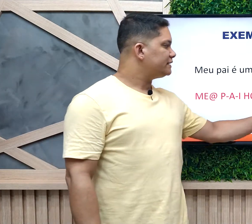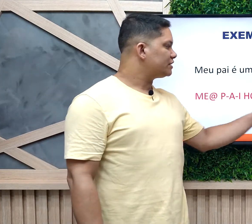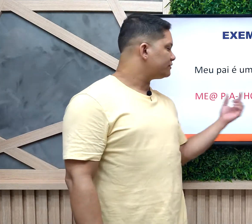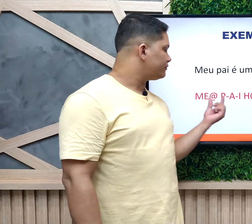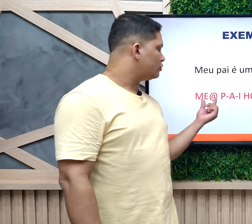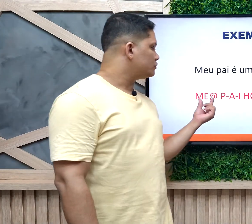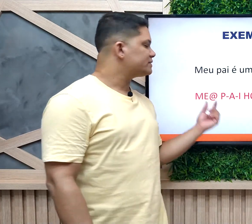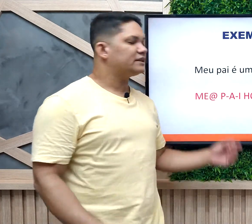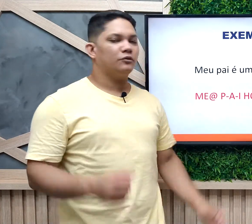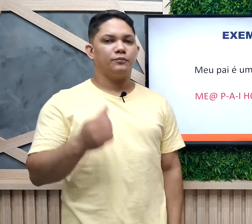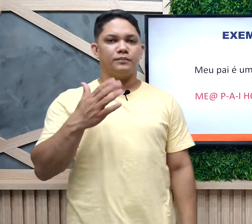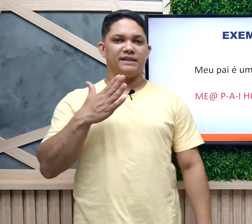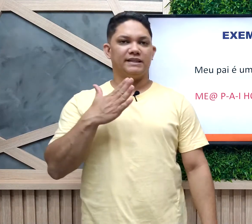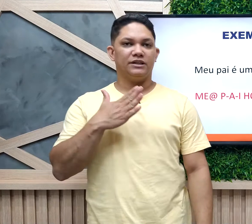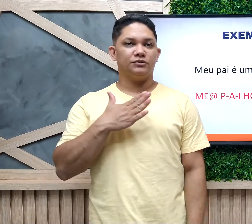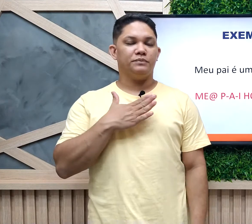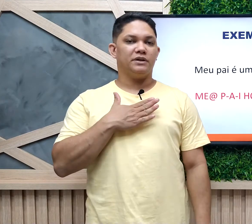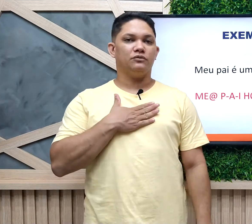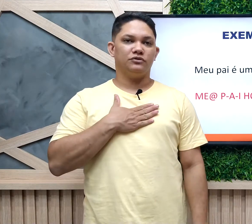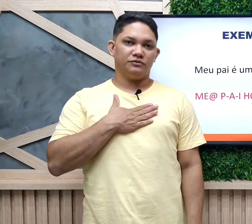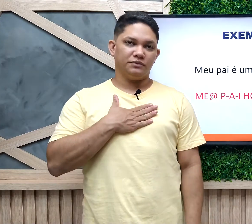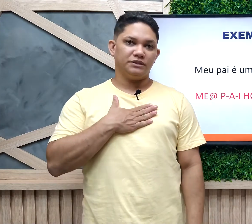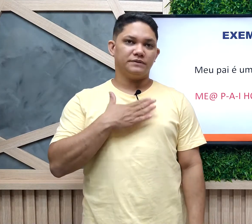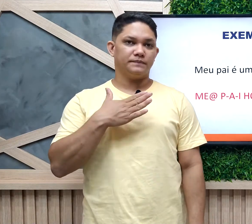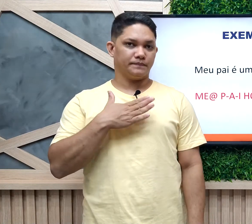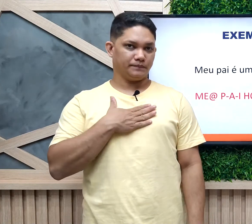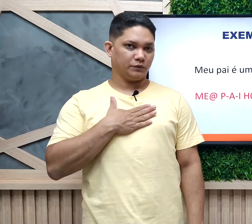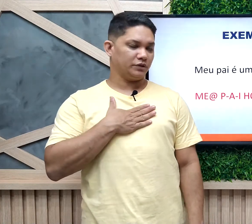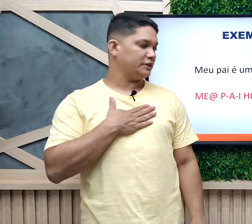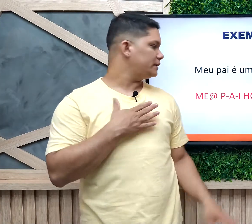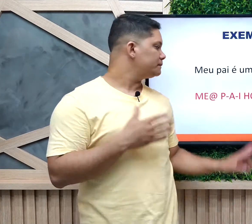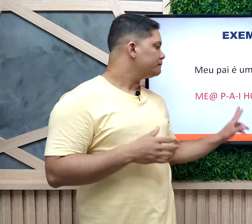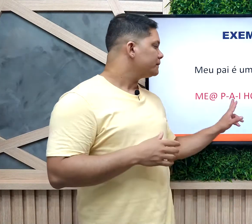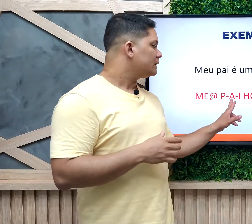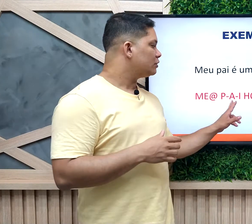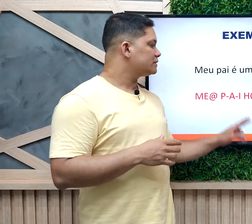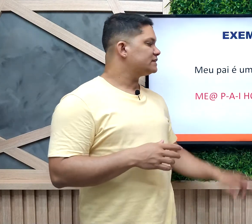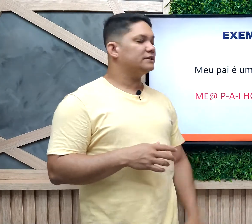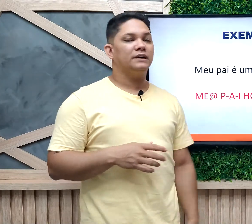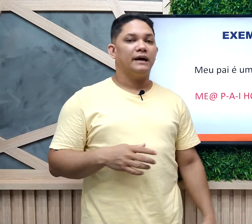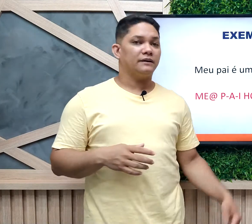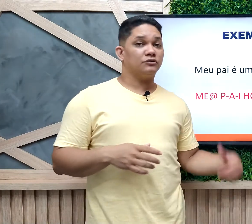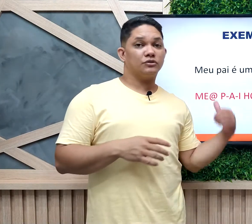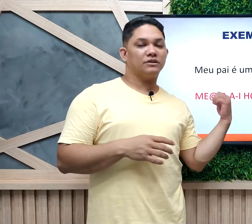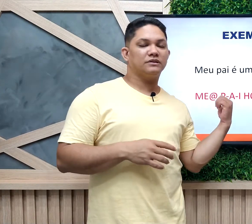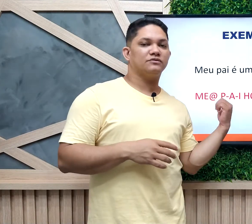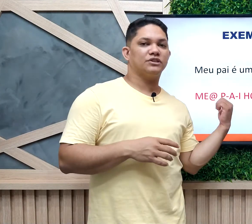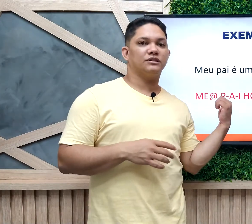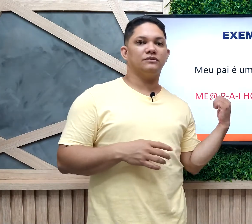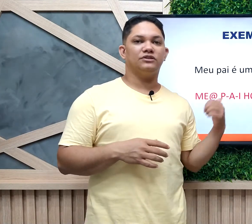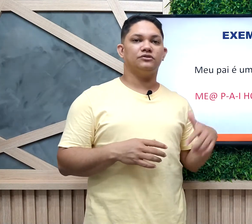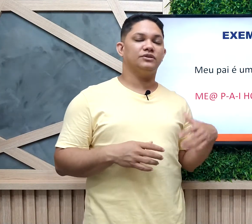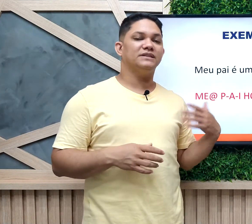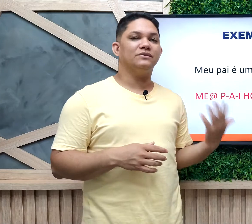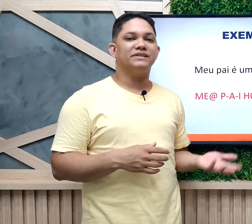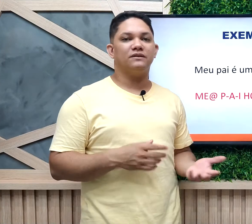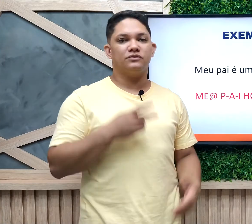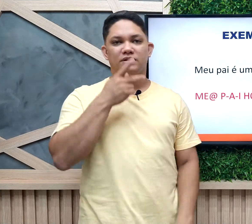desta forma: o sinal para a ideia de meu ou de minha, ok? Logo em seguida, aqui eu estou dando uma sugestão da gente utilizar o sinal